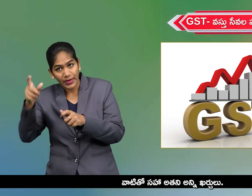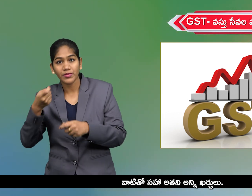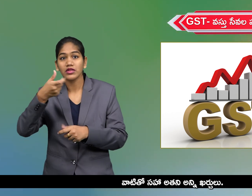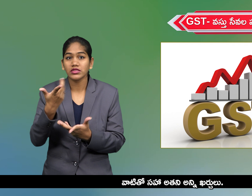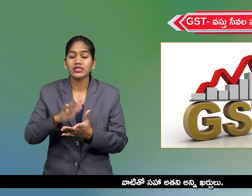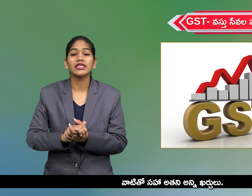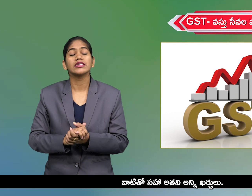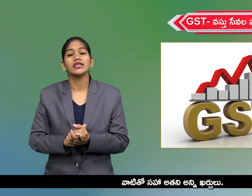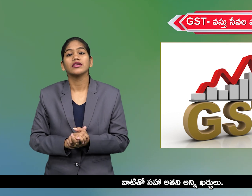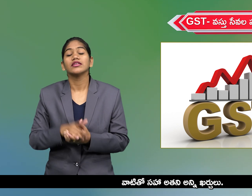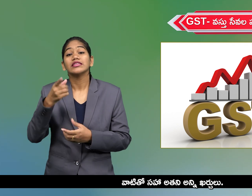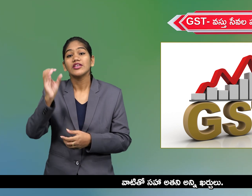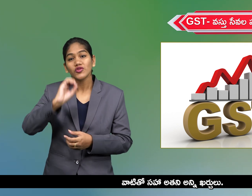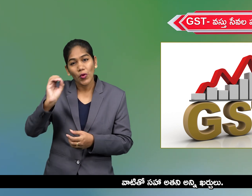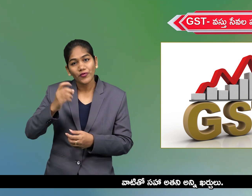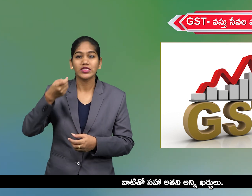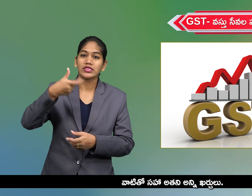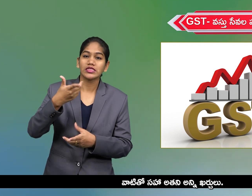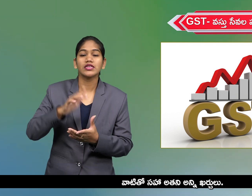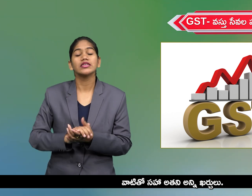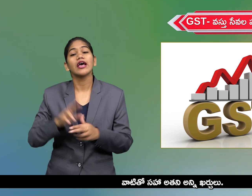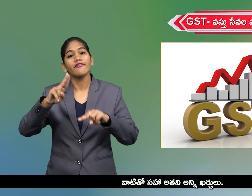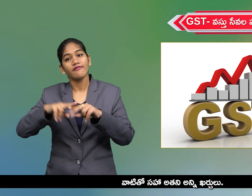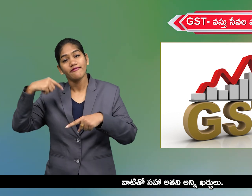అతని అన్ని ఖర్చులు.